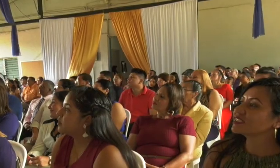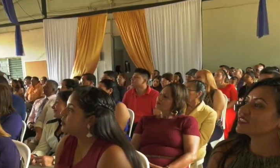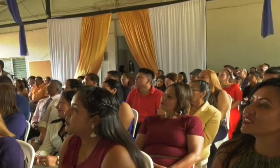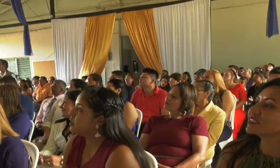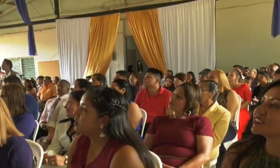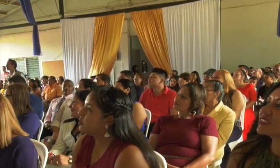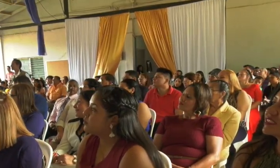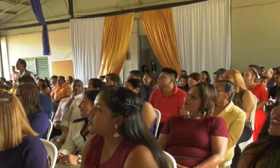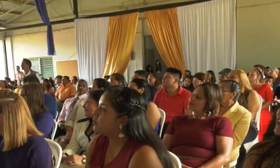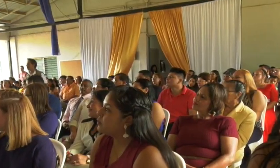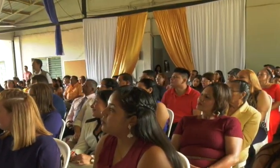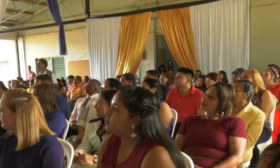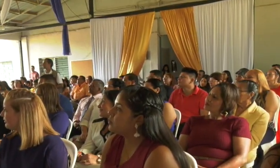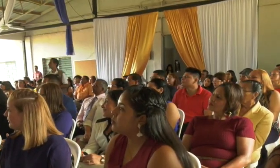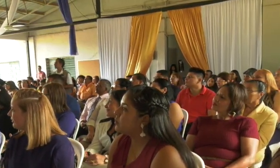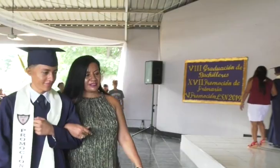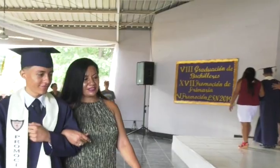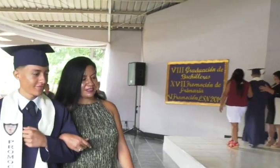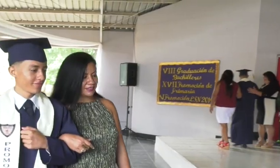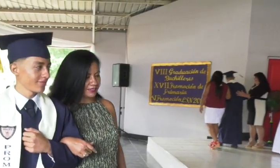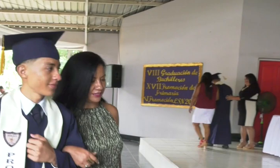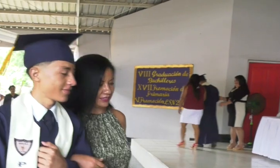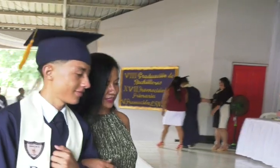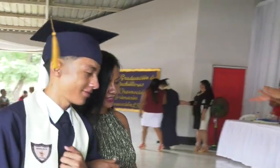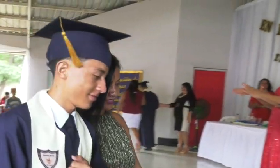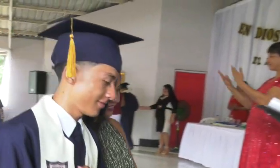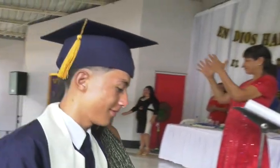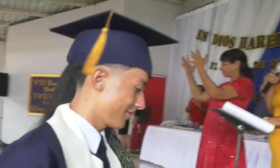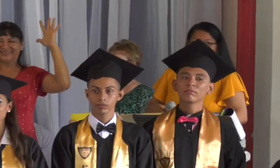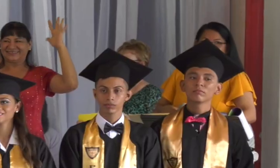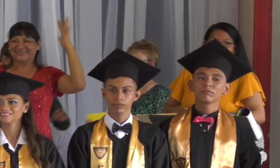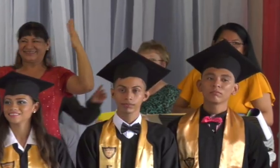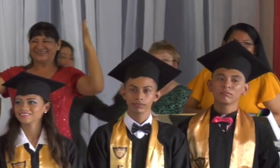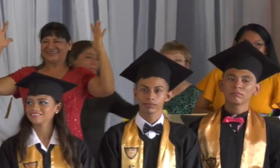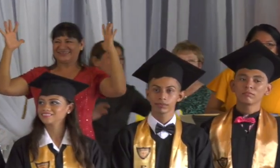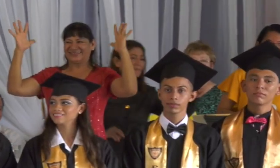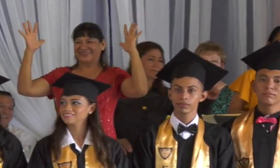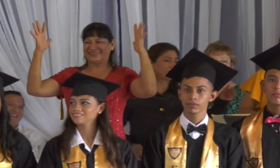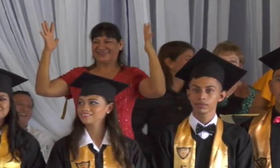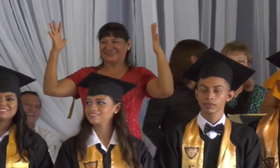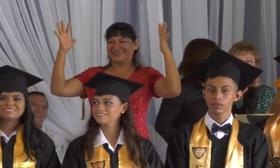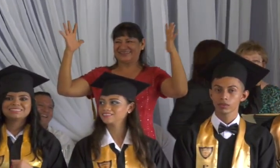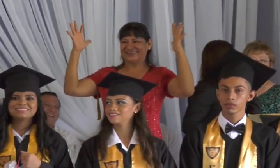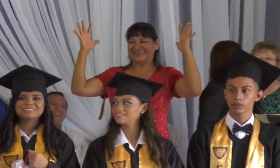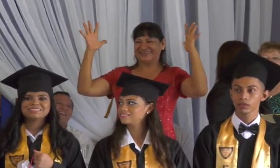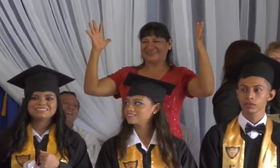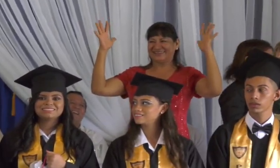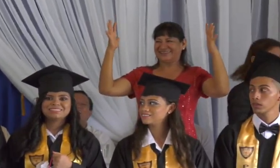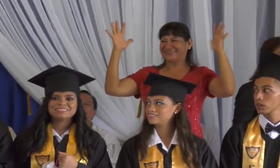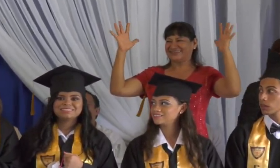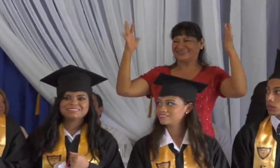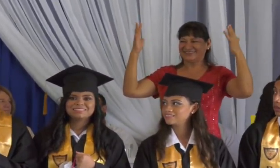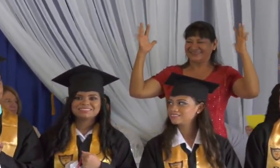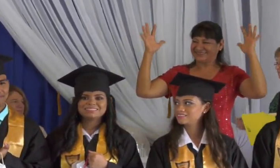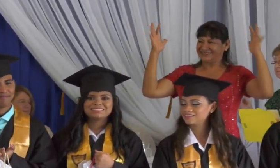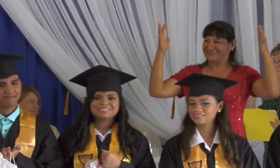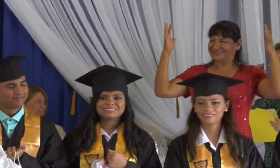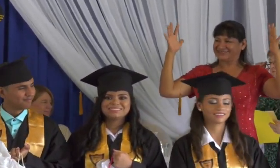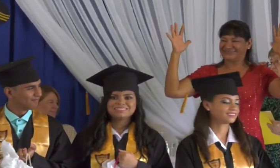Las mamás se mostraron orgullosas y contentas al ver a sus hijos finalizar esta etapa importante en sus vidas, pero también en